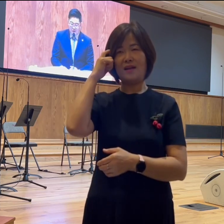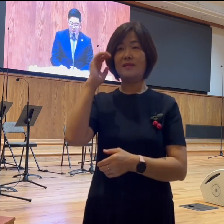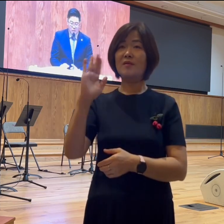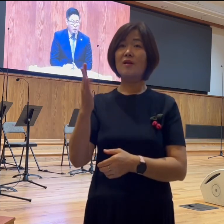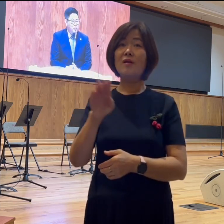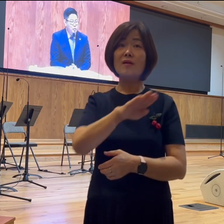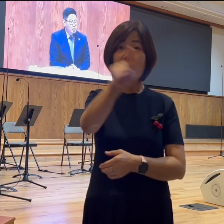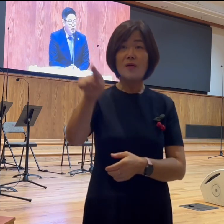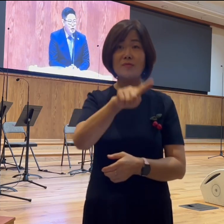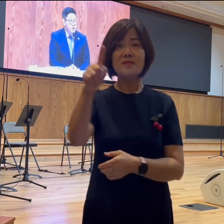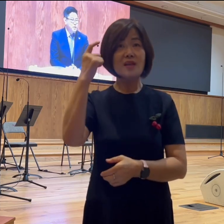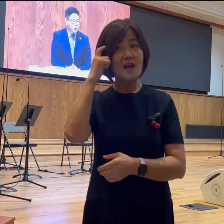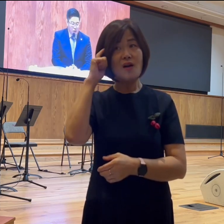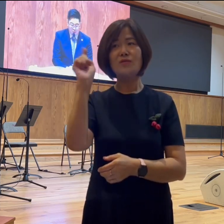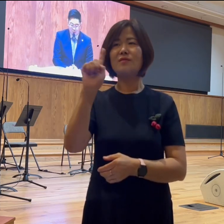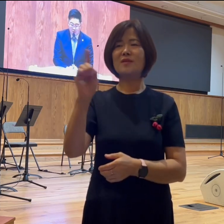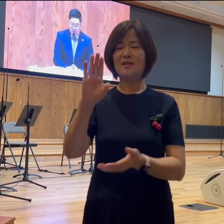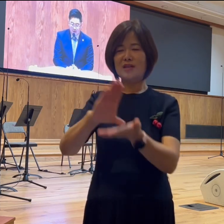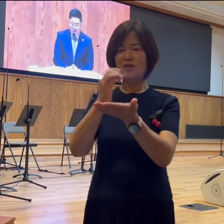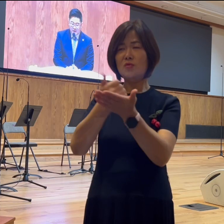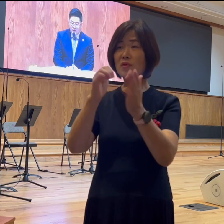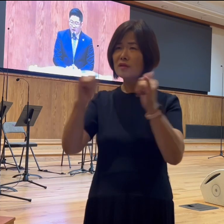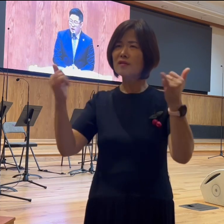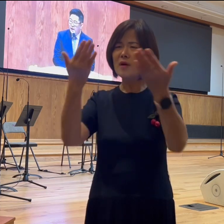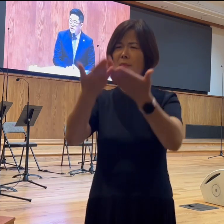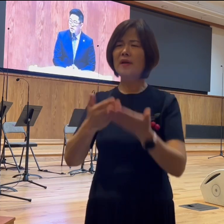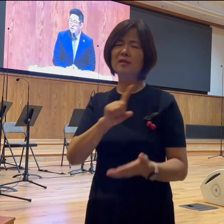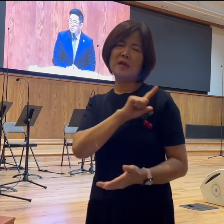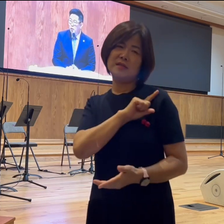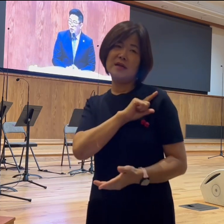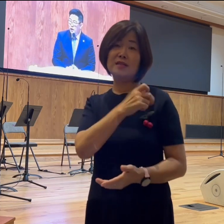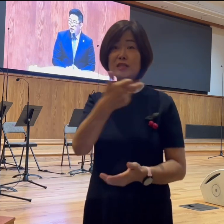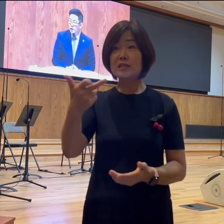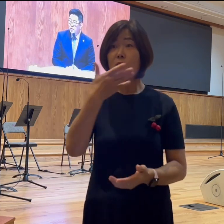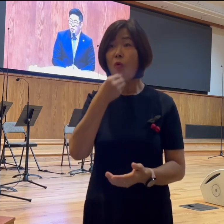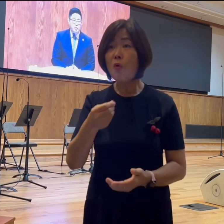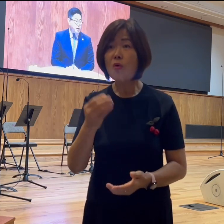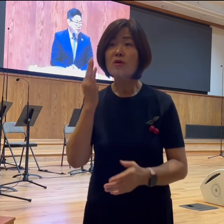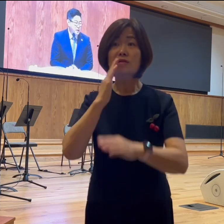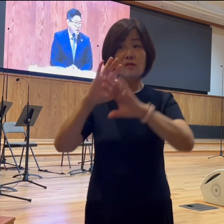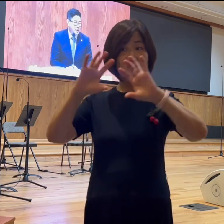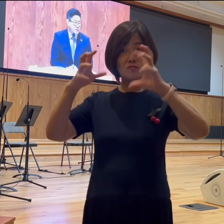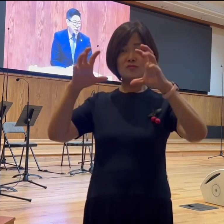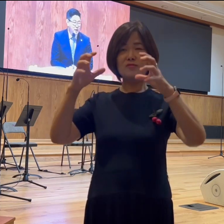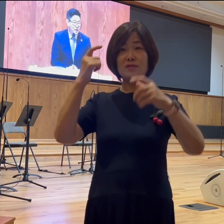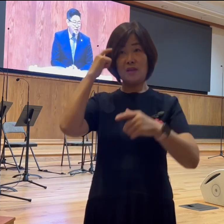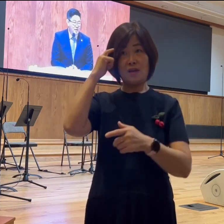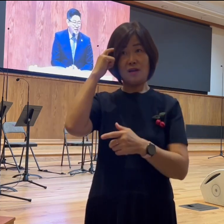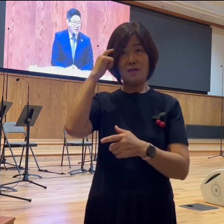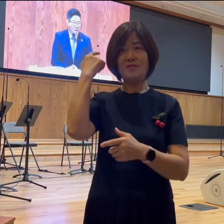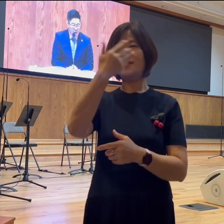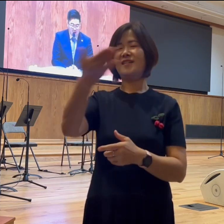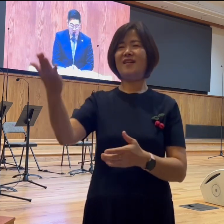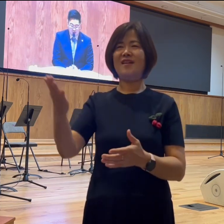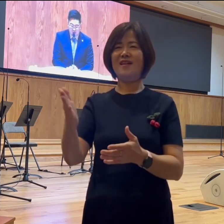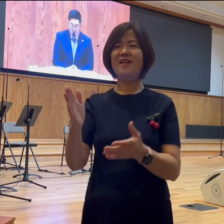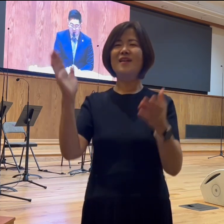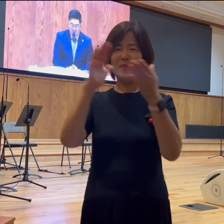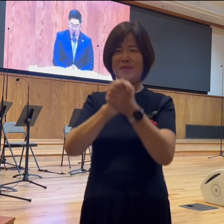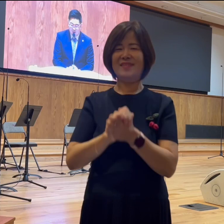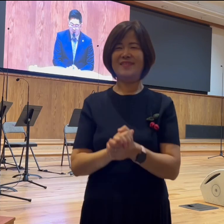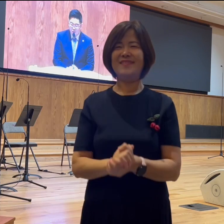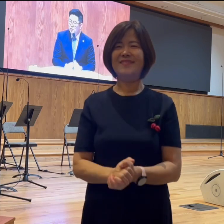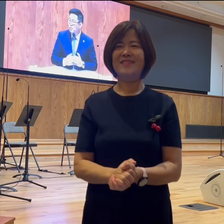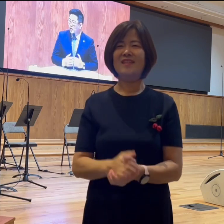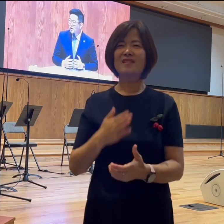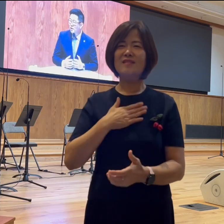어떠세요, 여러분? 여러분도 그리스도인으로서 받으신 가장 큰 복이 천국이라고 생각하십니까? 아멘. 네, 아멘.